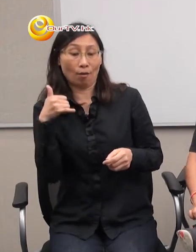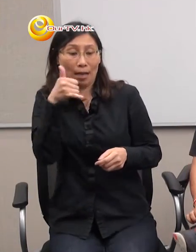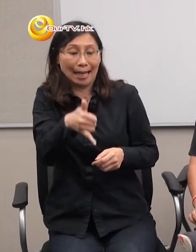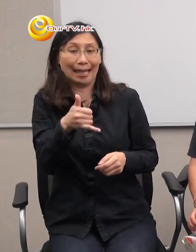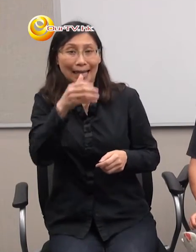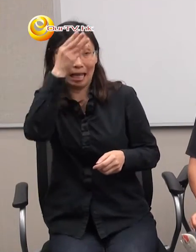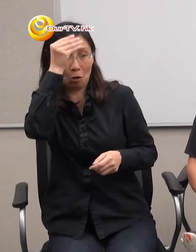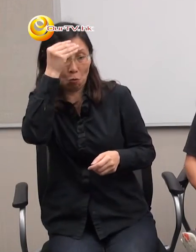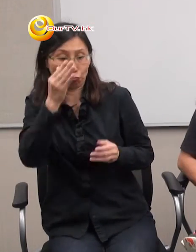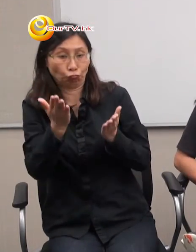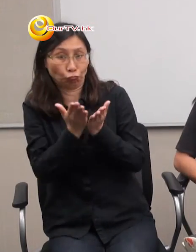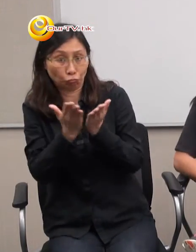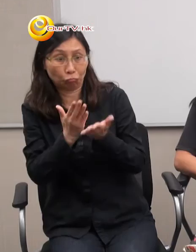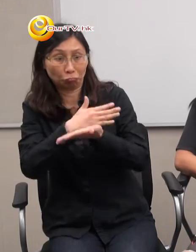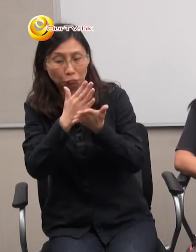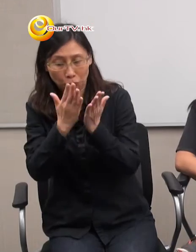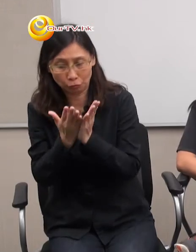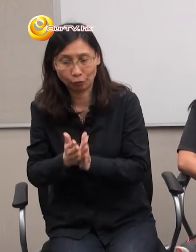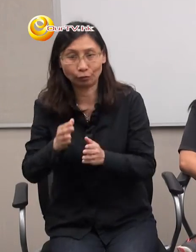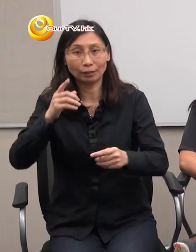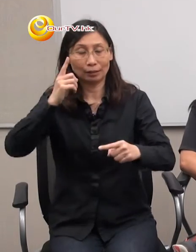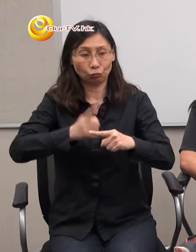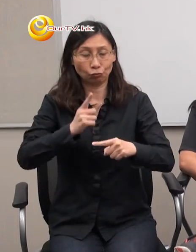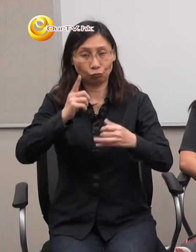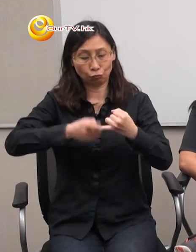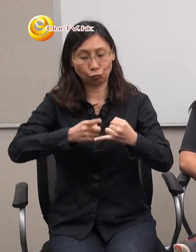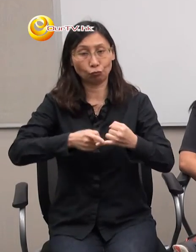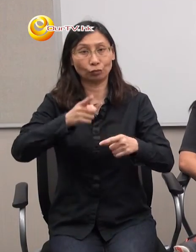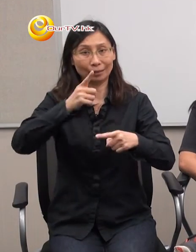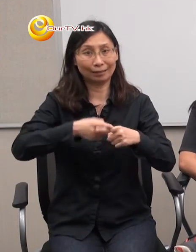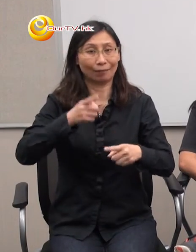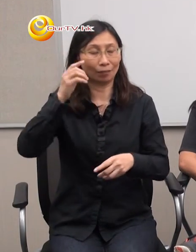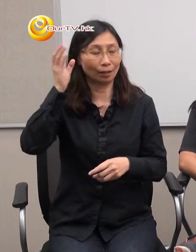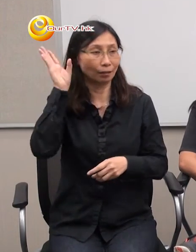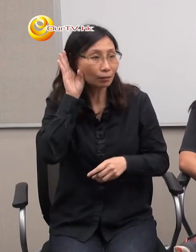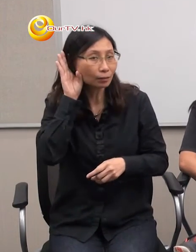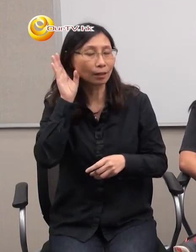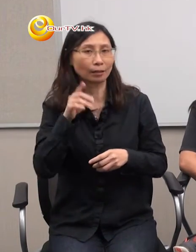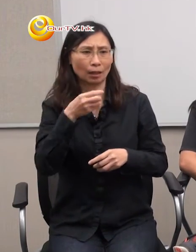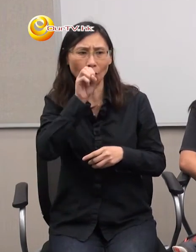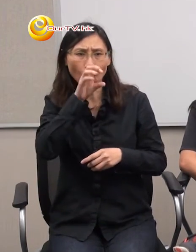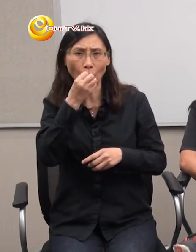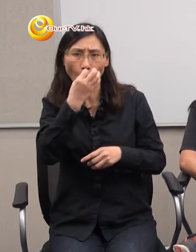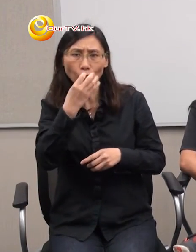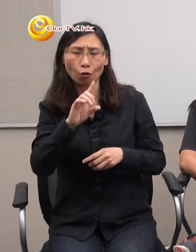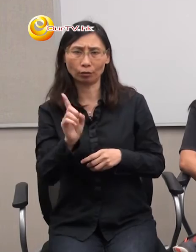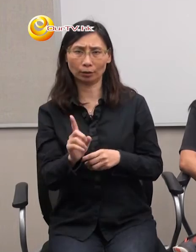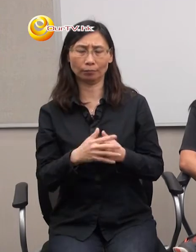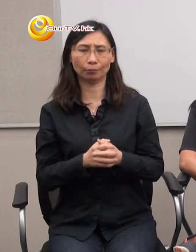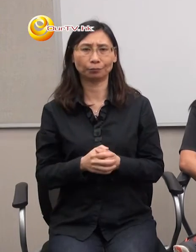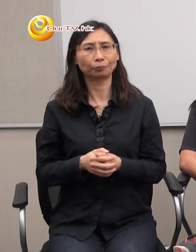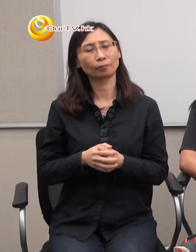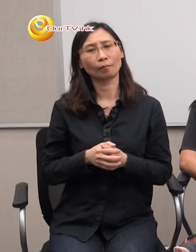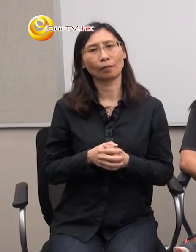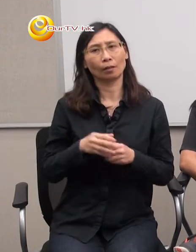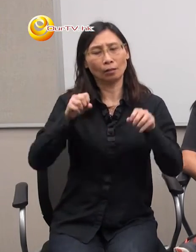收風。咁然之後，希望利用依一啲咁嘅接觸啦，去到引誘啊，或者利用依啲人做針啦，去到進行滲透等